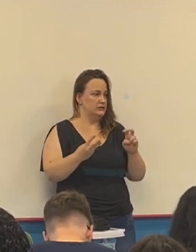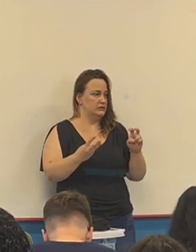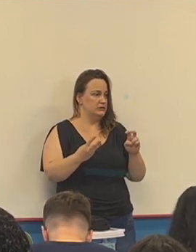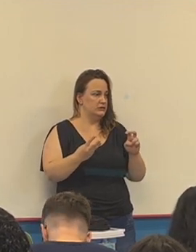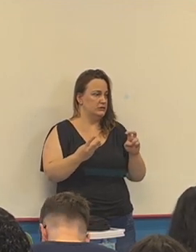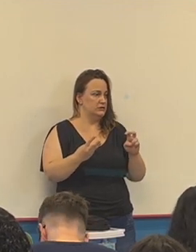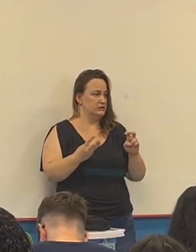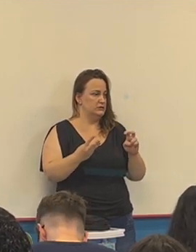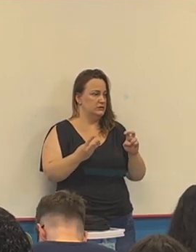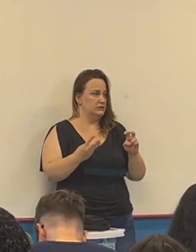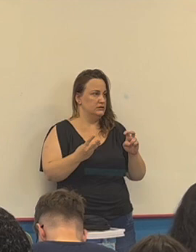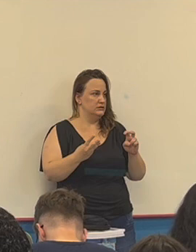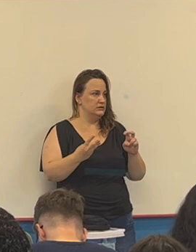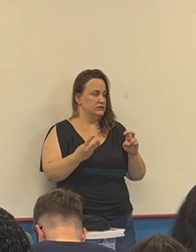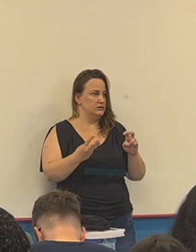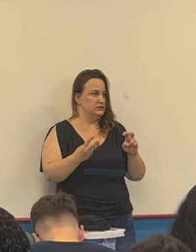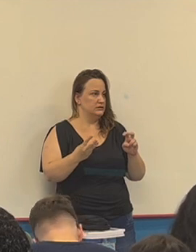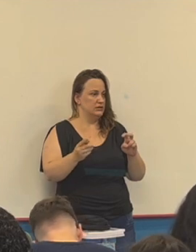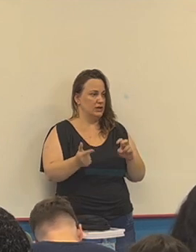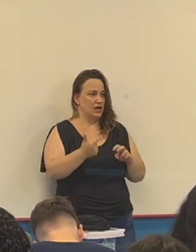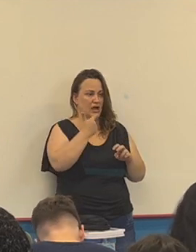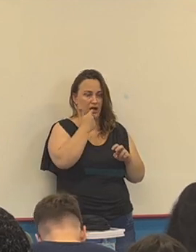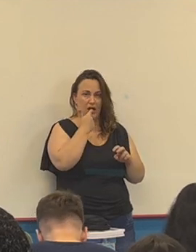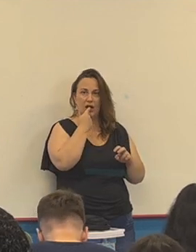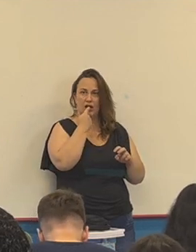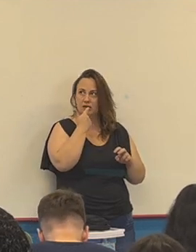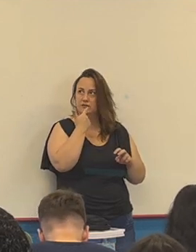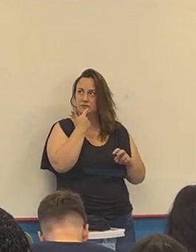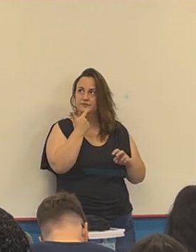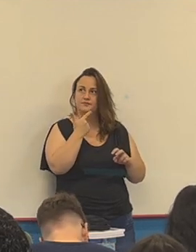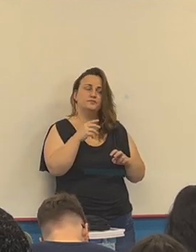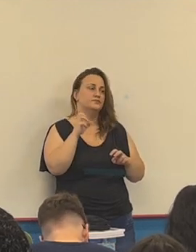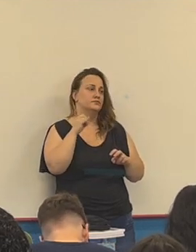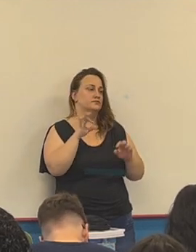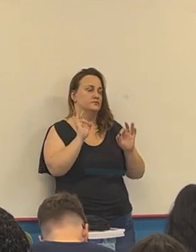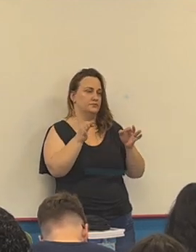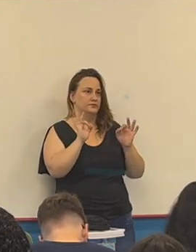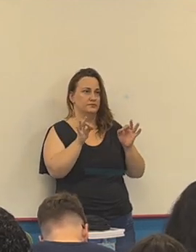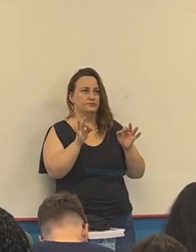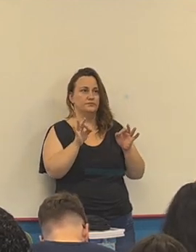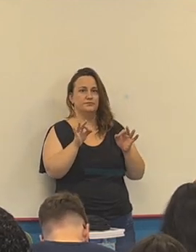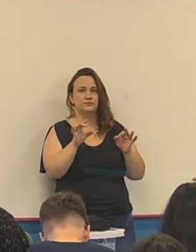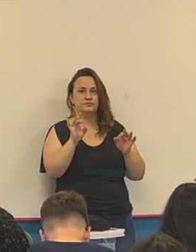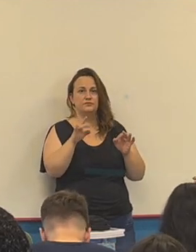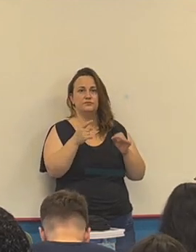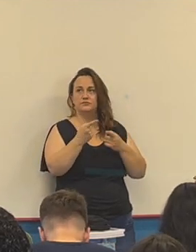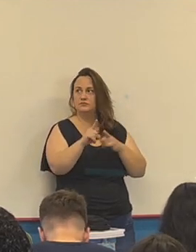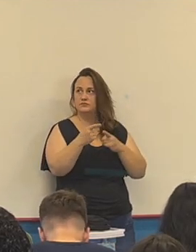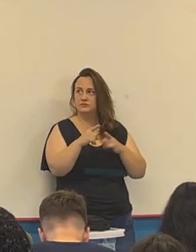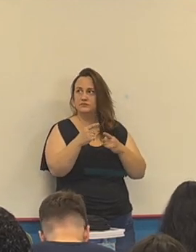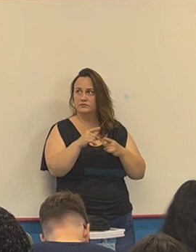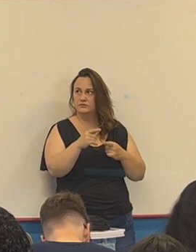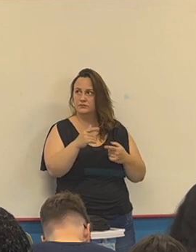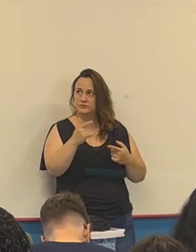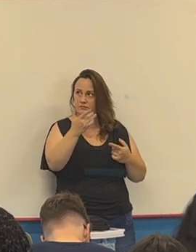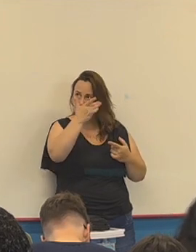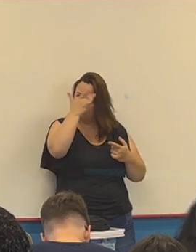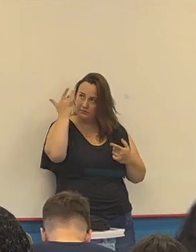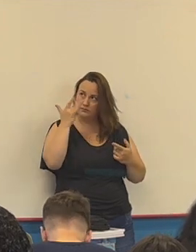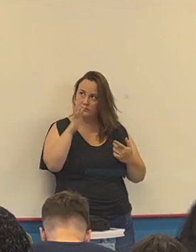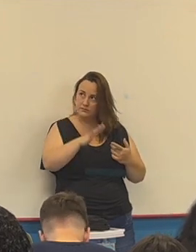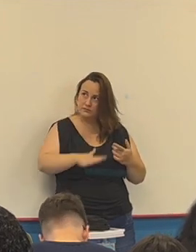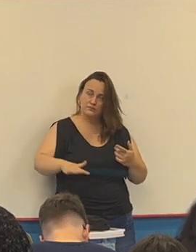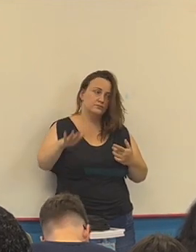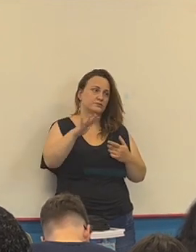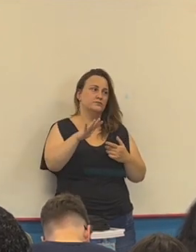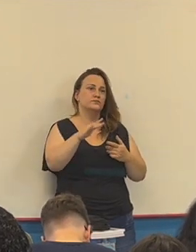155, uhum. Que é o carinha com o nome. Isso é uma crítica às pessoas, né? Mais uma vez,